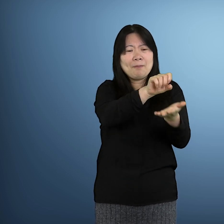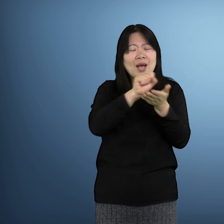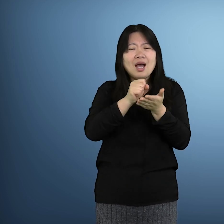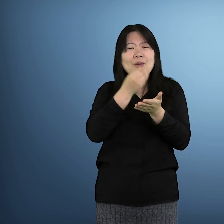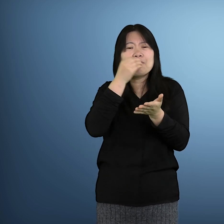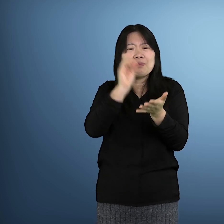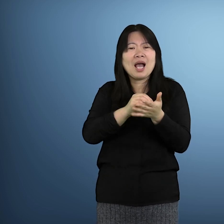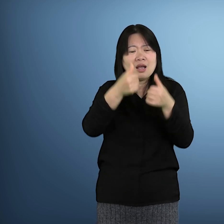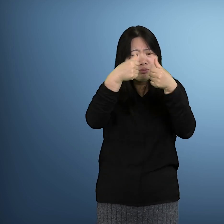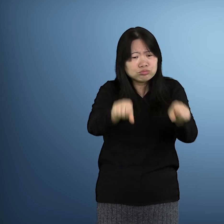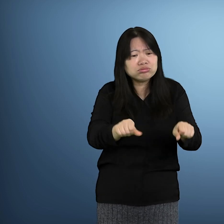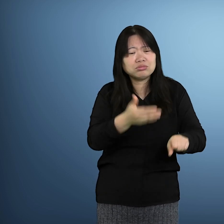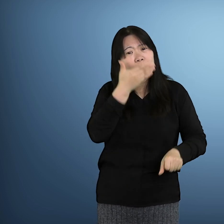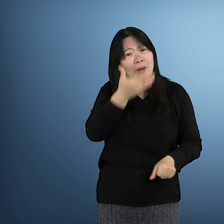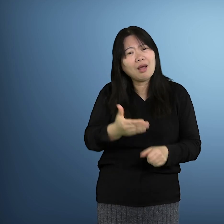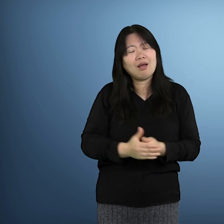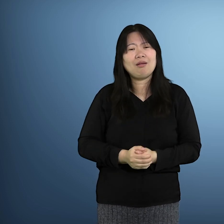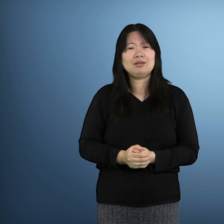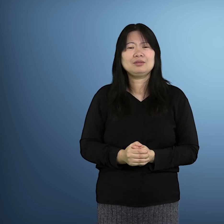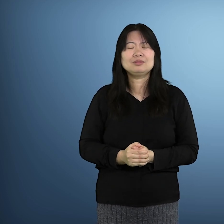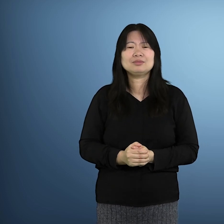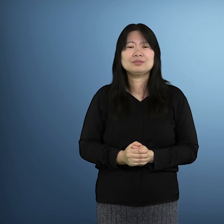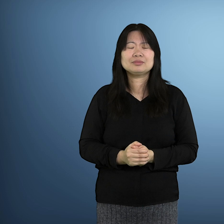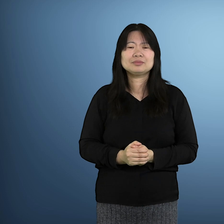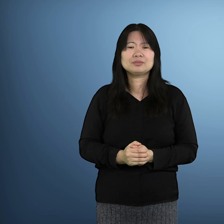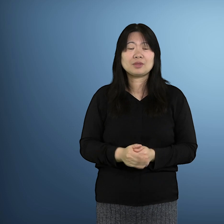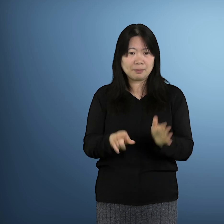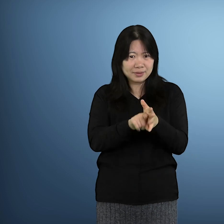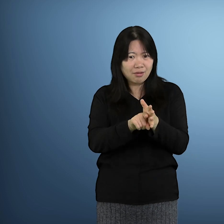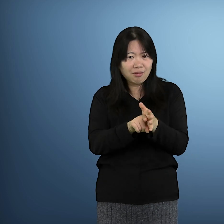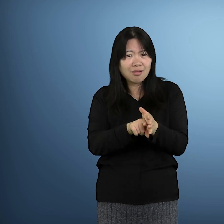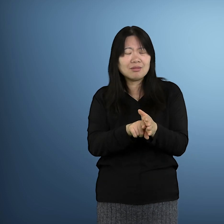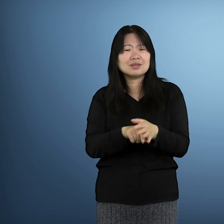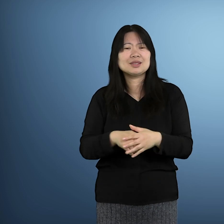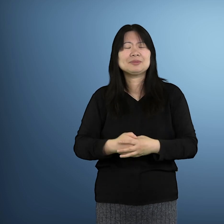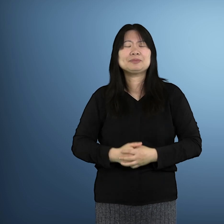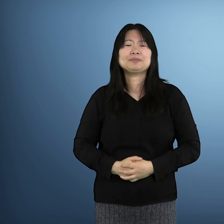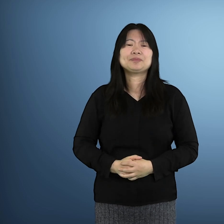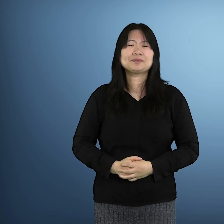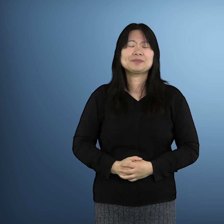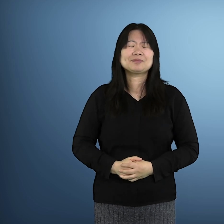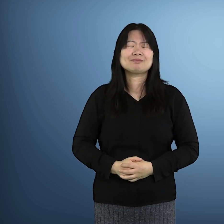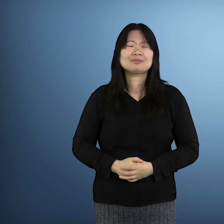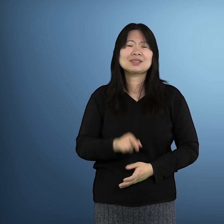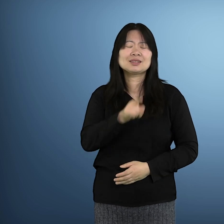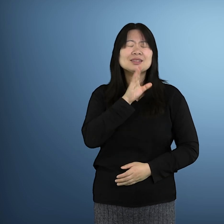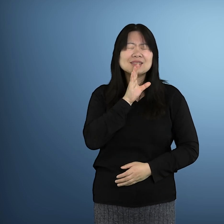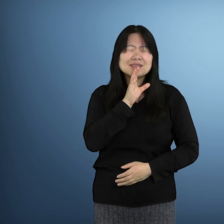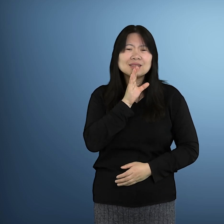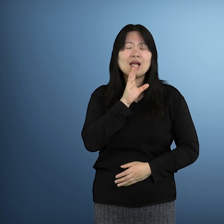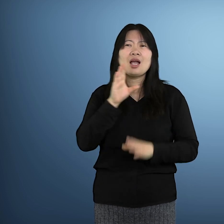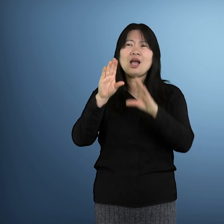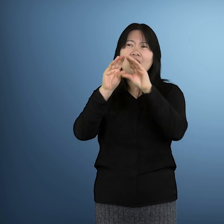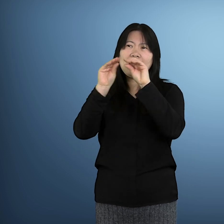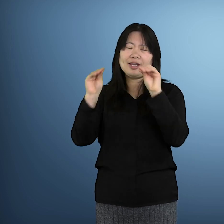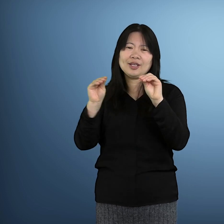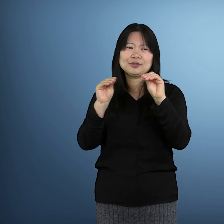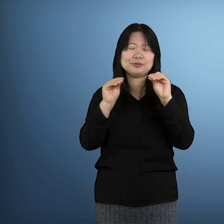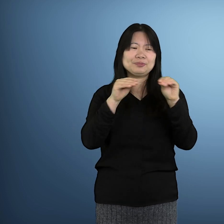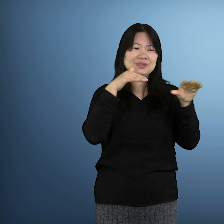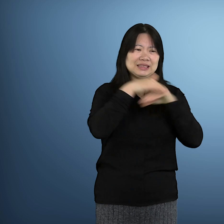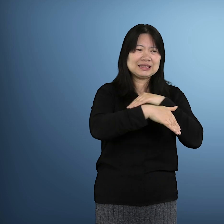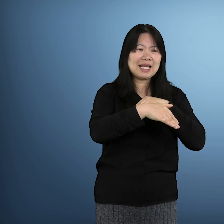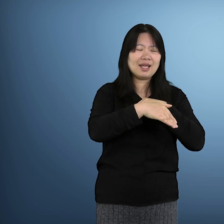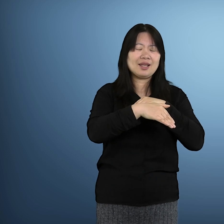바위를 깨부술 수 있는 분이세요. 믿습니까? 이거야말로 애굽화된